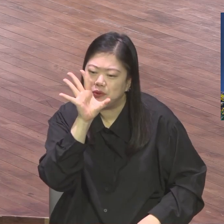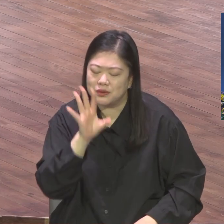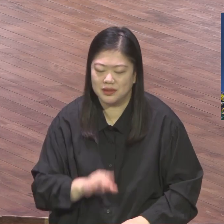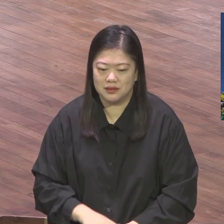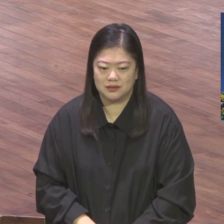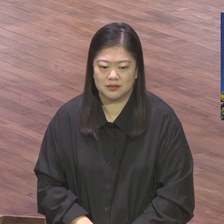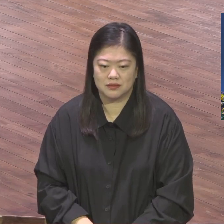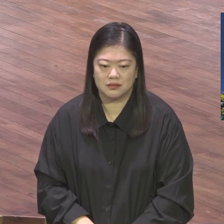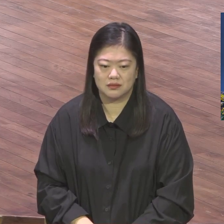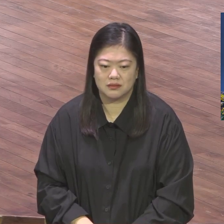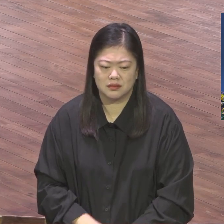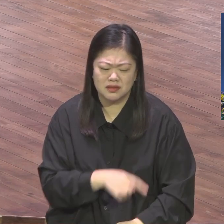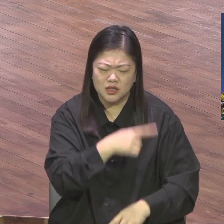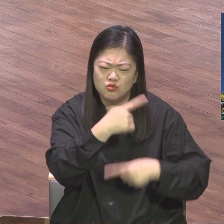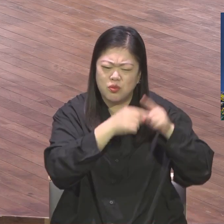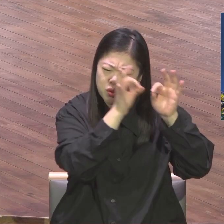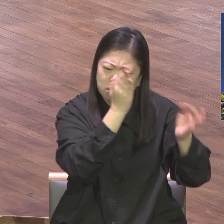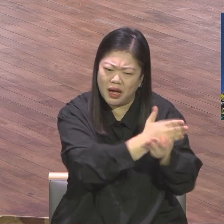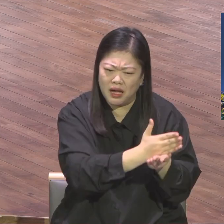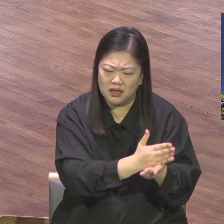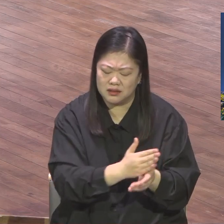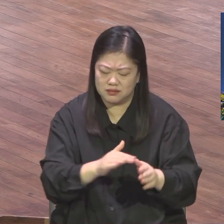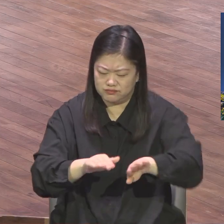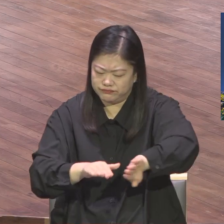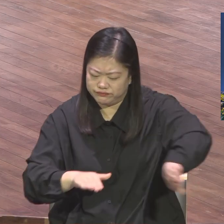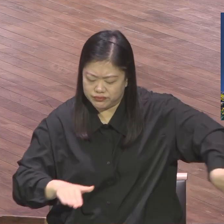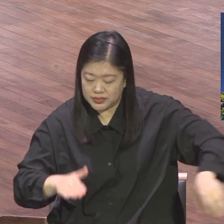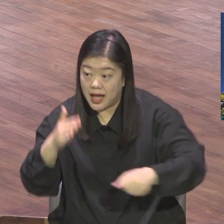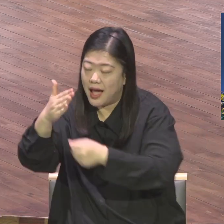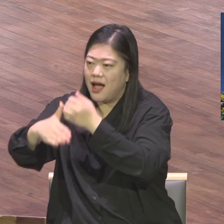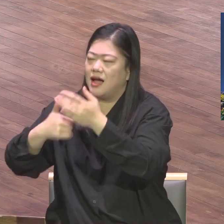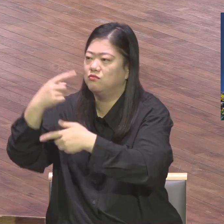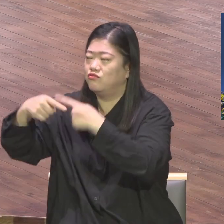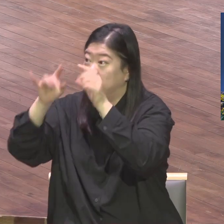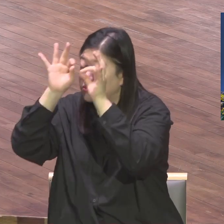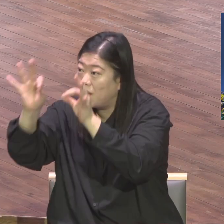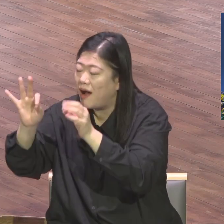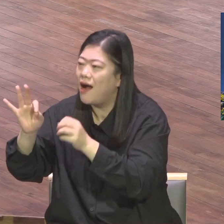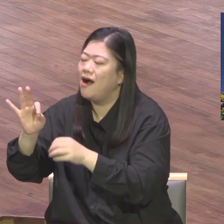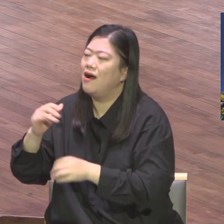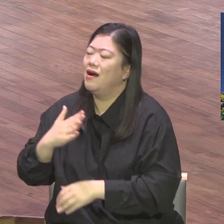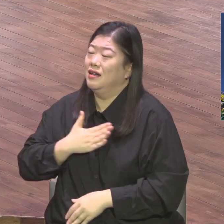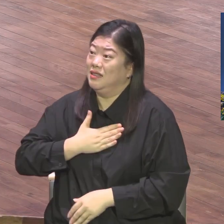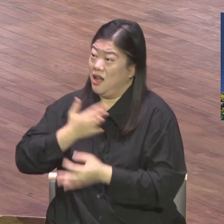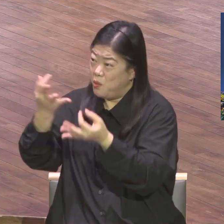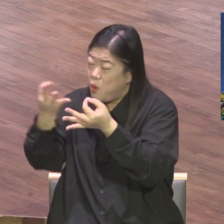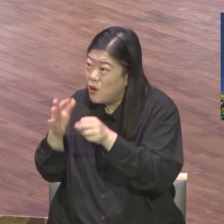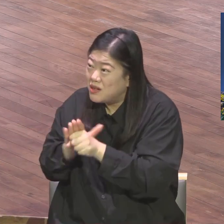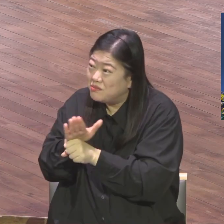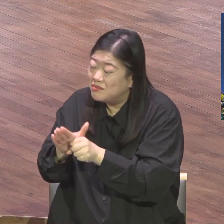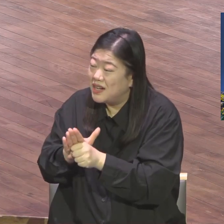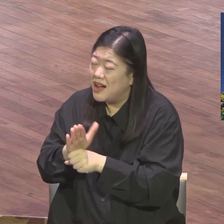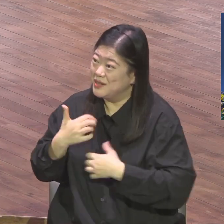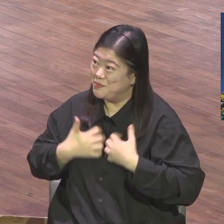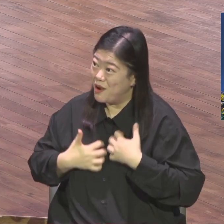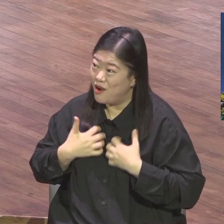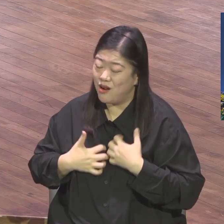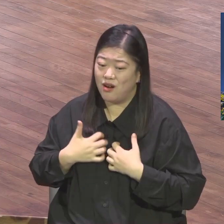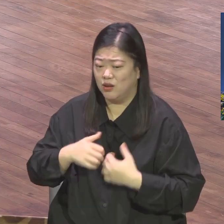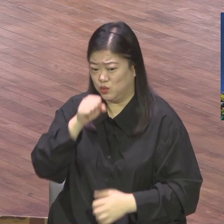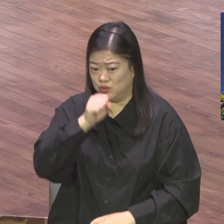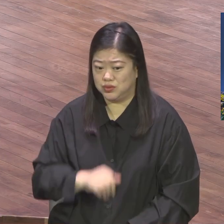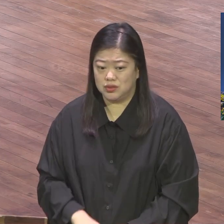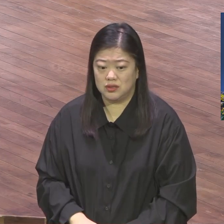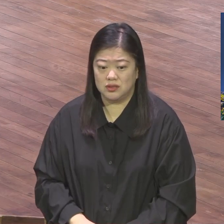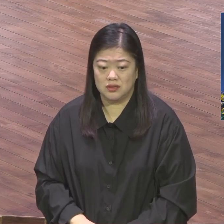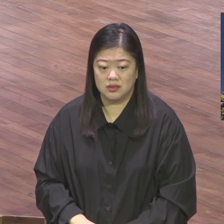하나님께서 뭐라 그래요? 나로 인하여 기쁨을 이기지 못한다는 거예요. 우리 아버지 하나 아버지잖아요. 우리 아버지